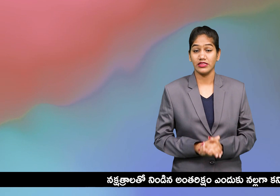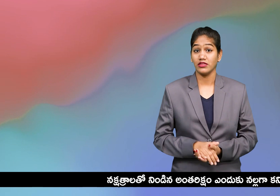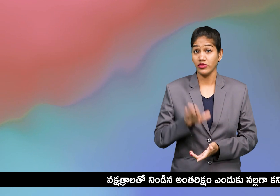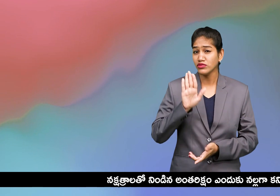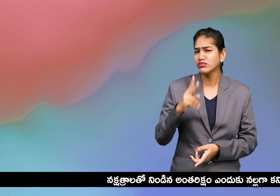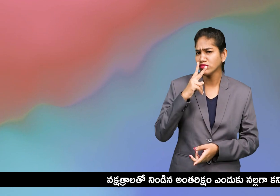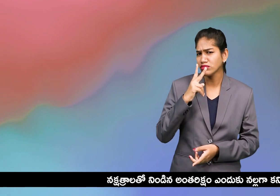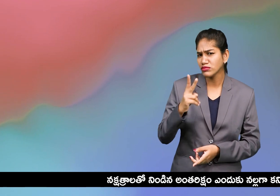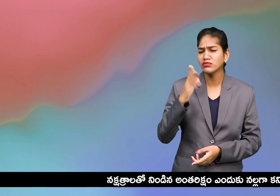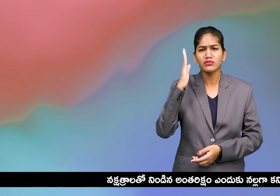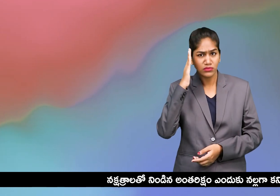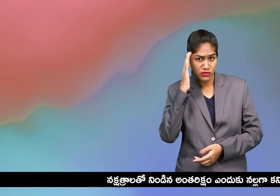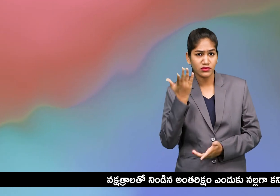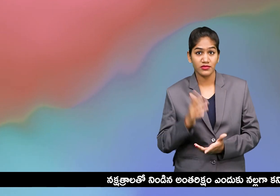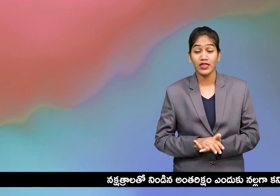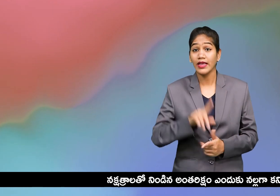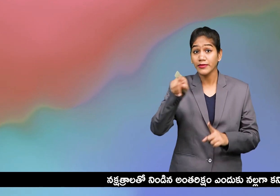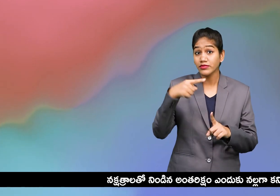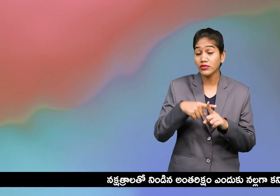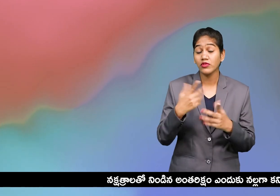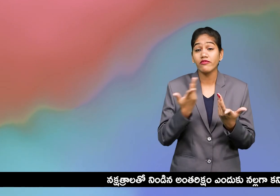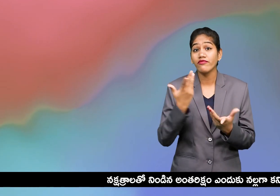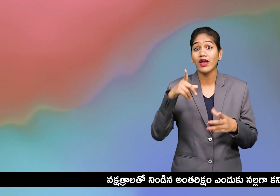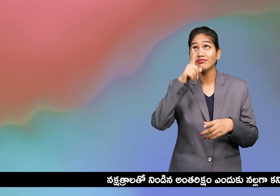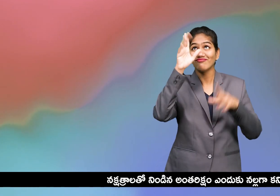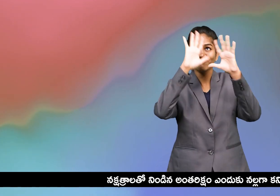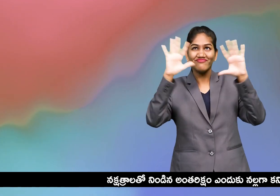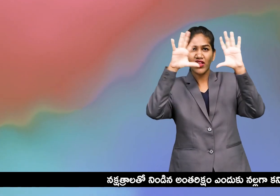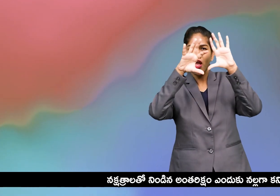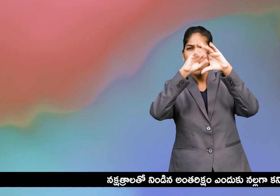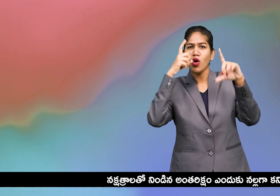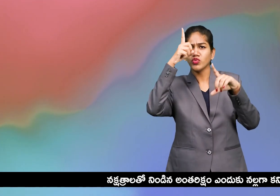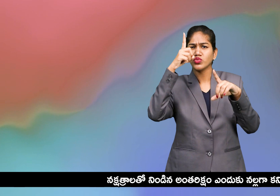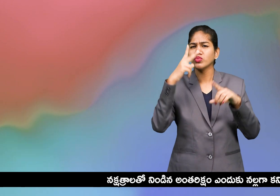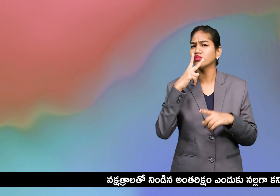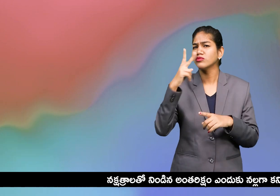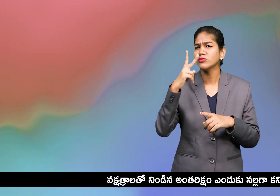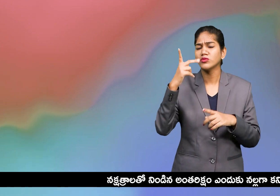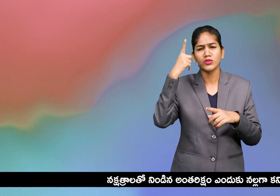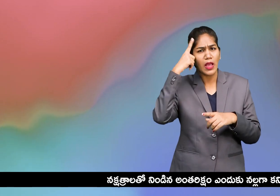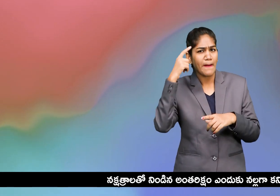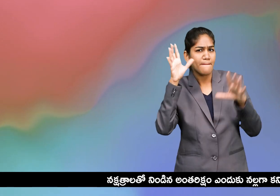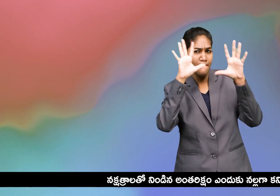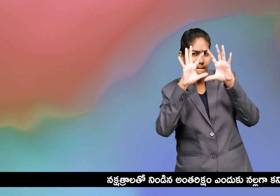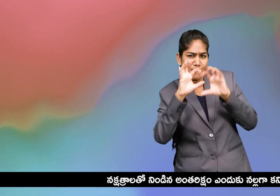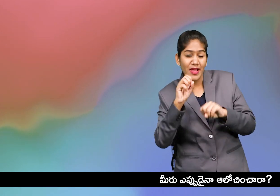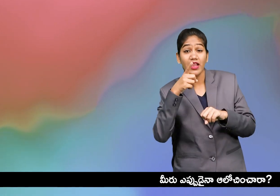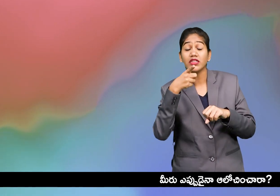నక్షత్రాలతో నిండిన అంతరిక్షం ఎందుకు నల్లగా కనిపిస్తుంది అని మీరు ఎప్పుడైనా ఆలోచించారా?